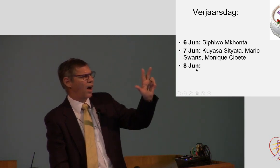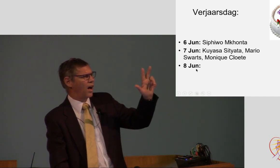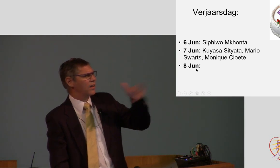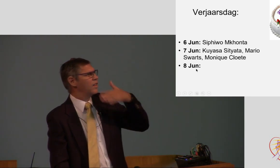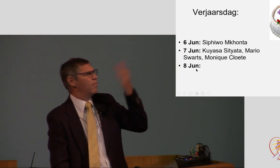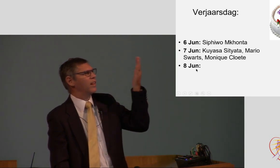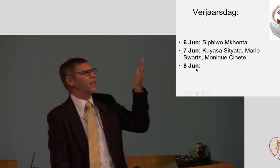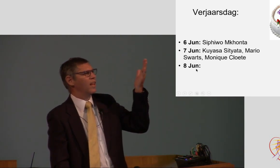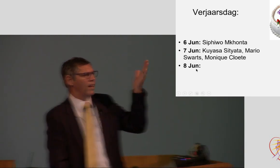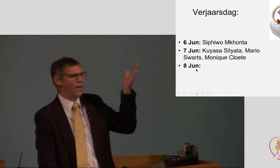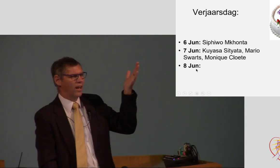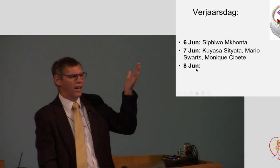niemand nie.